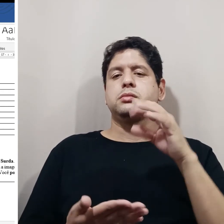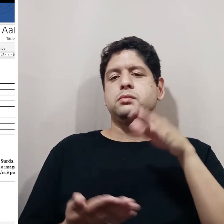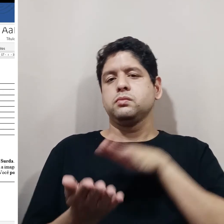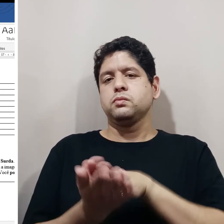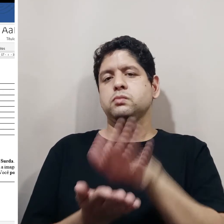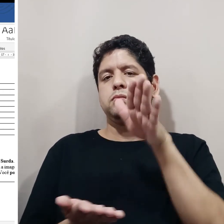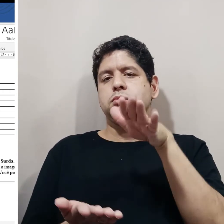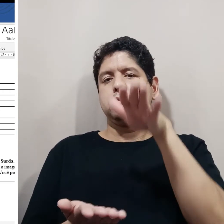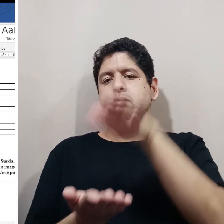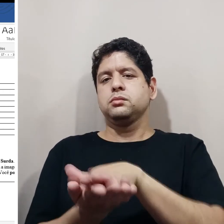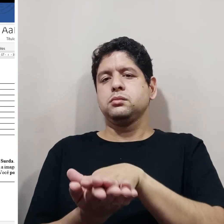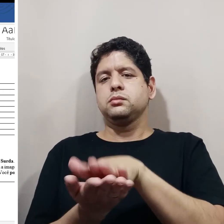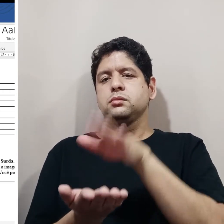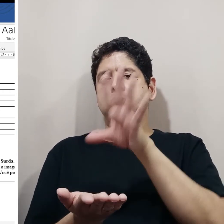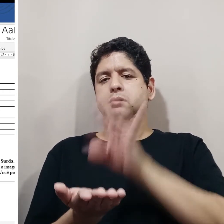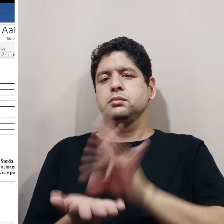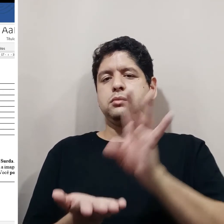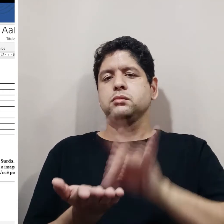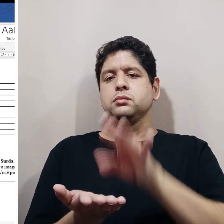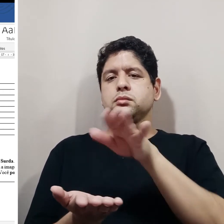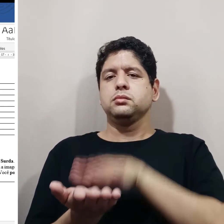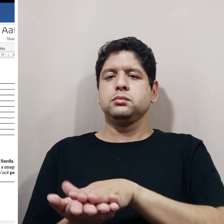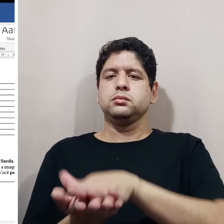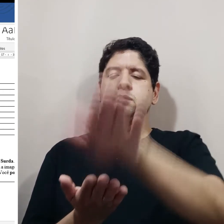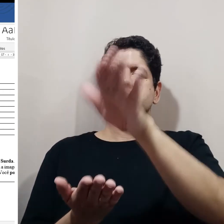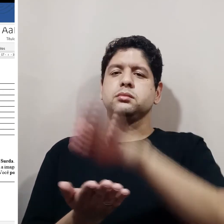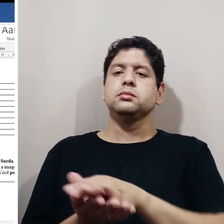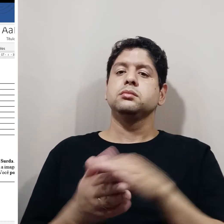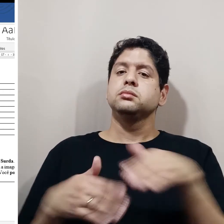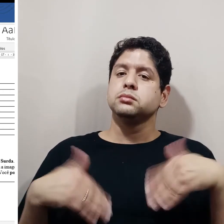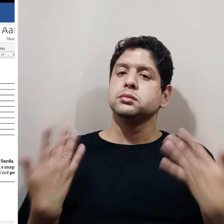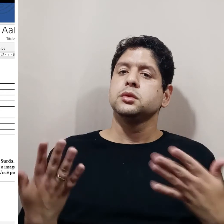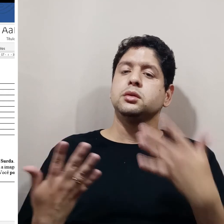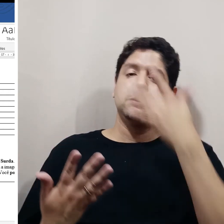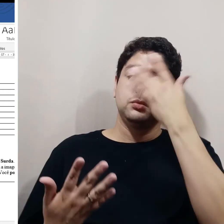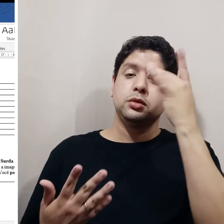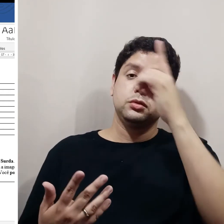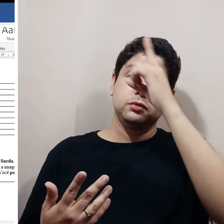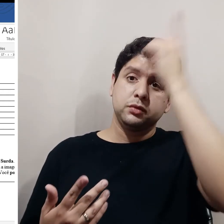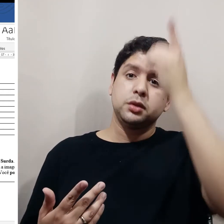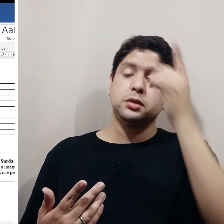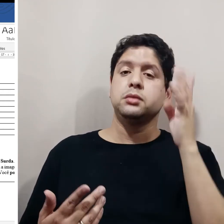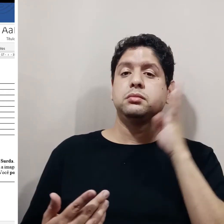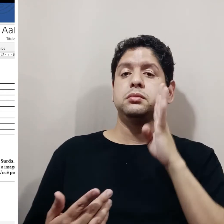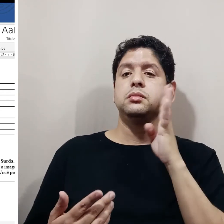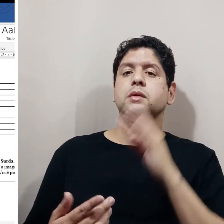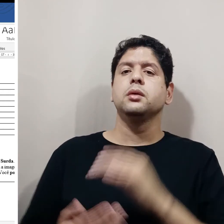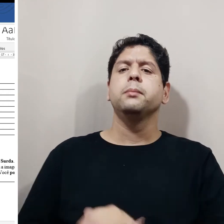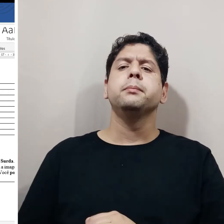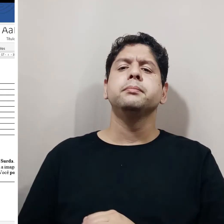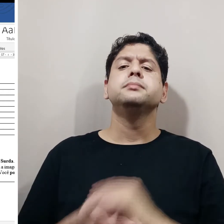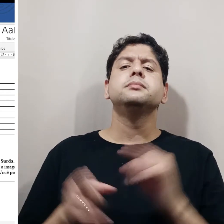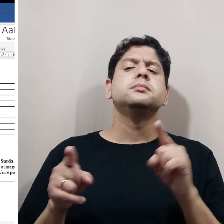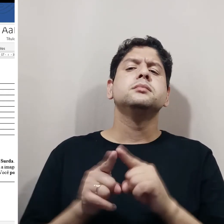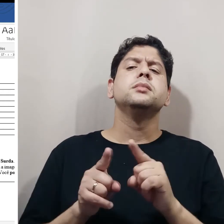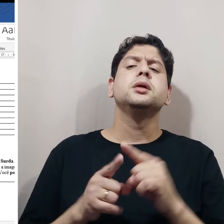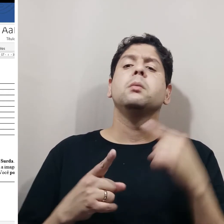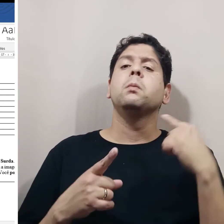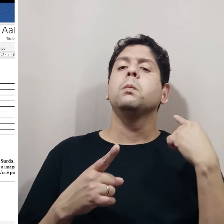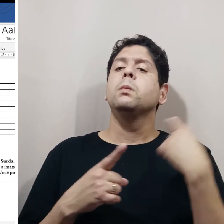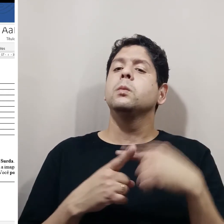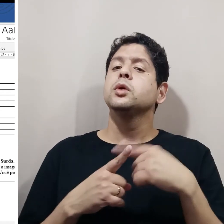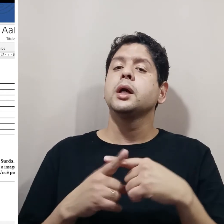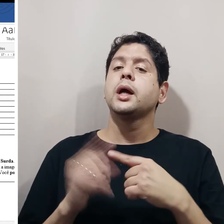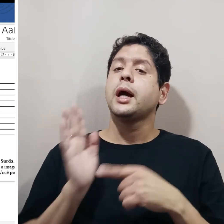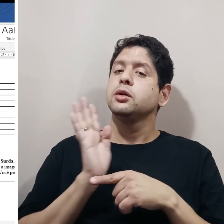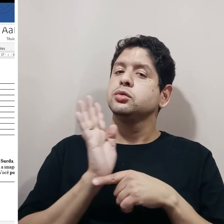dizendo, várias folhas, né, e então isso permitiu, e aí o porquê, né, porque que eu acho que a invenção da imprensa né,